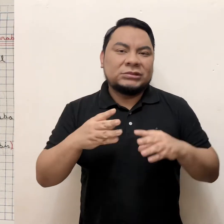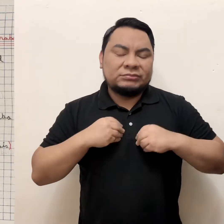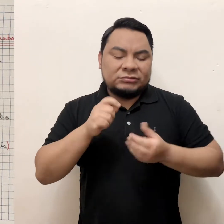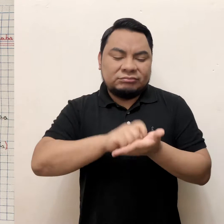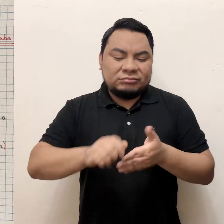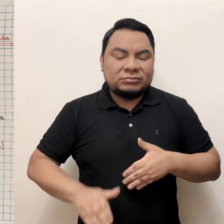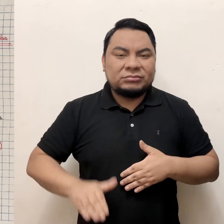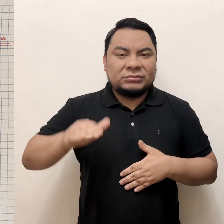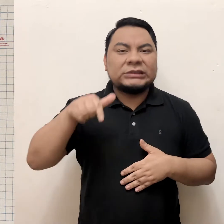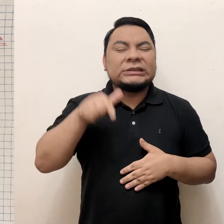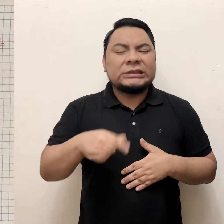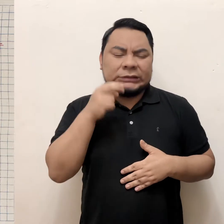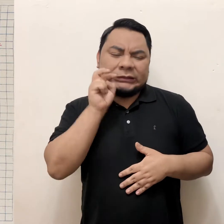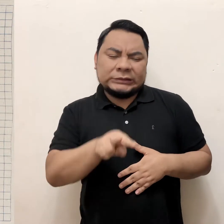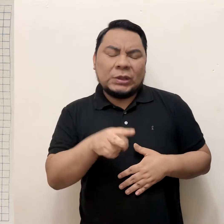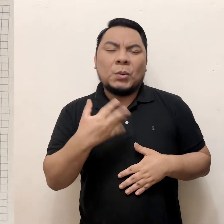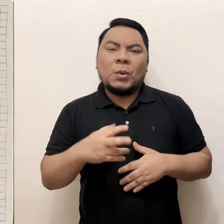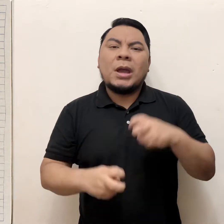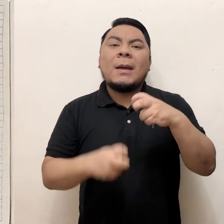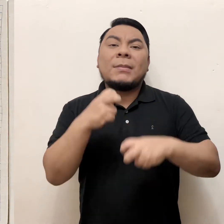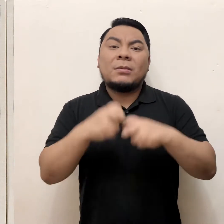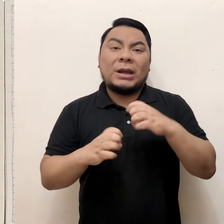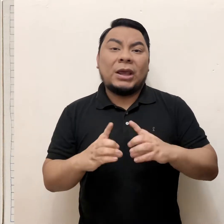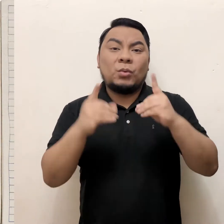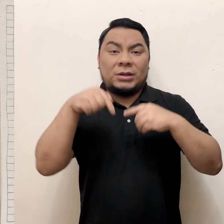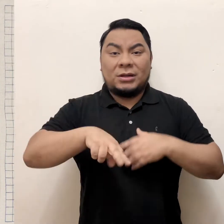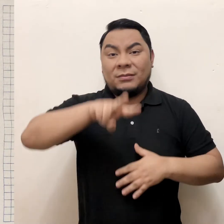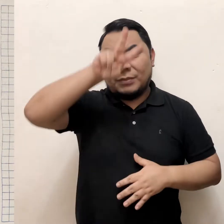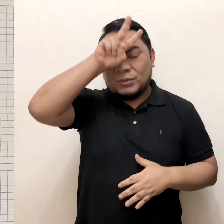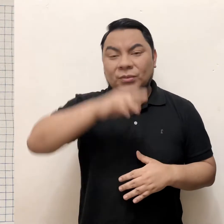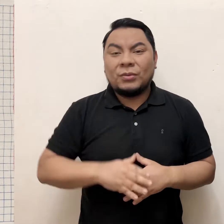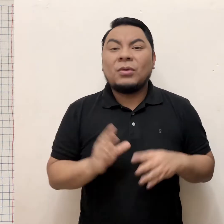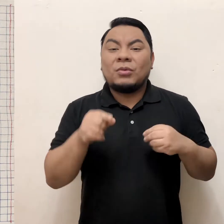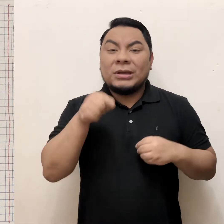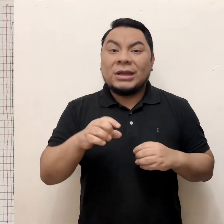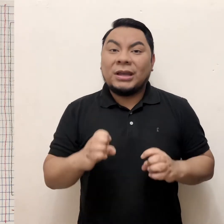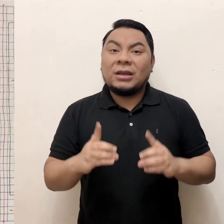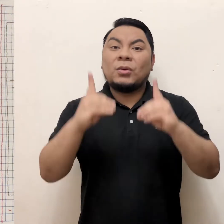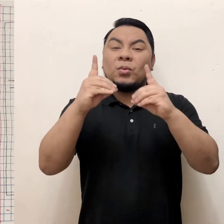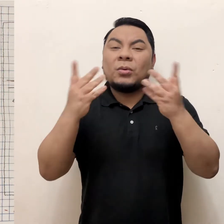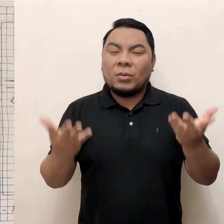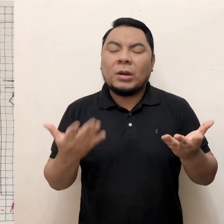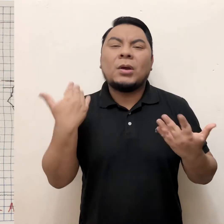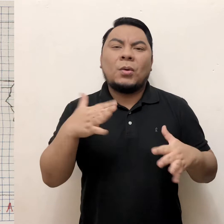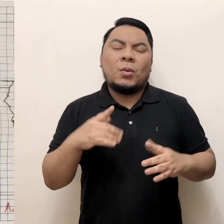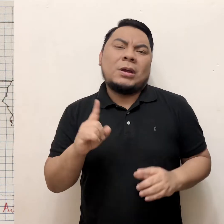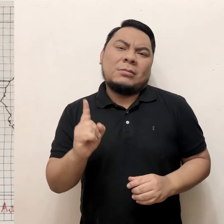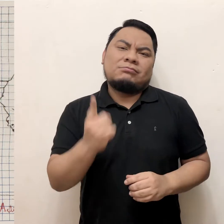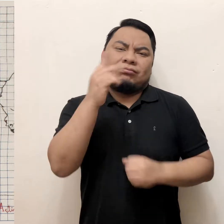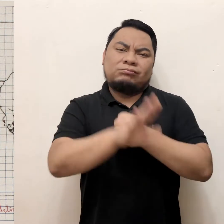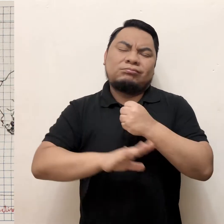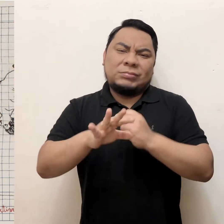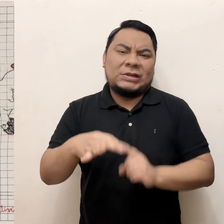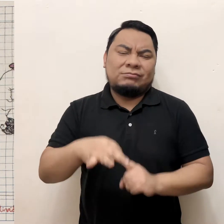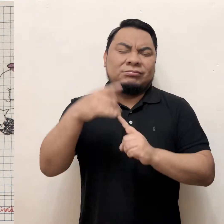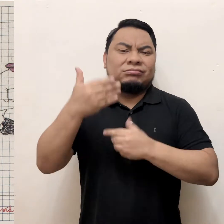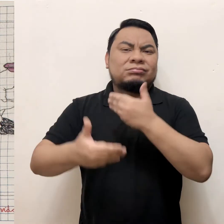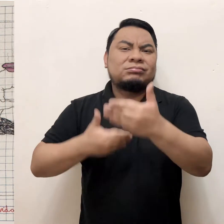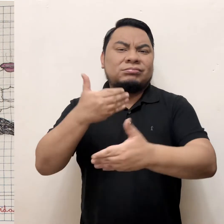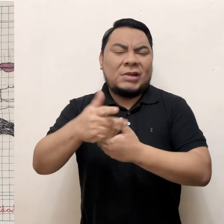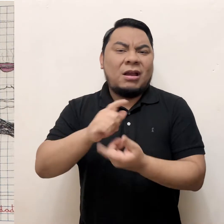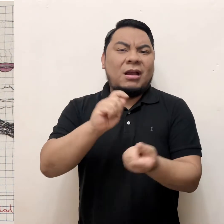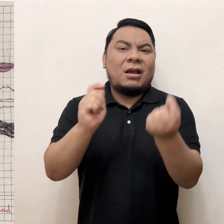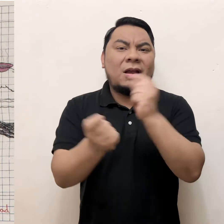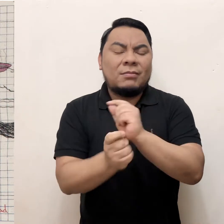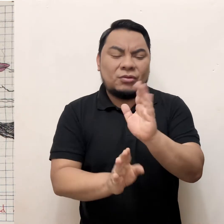tácitamente el problema de la educación en el Perú, pues es la educación un eje fundamental en el proceso de cambio y